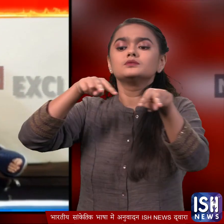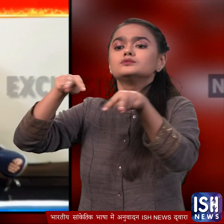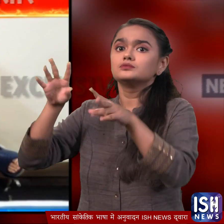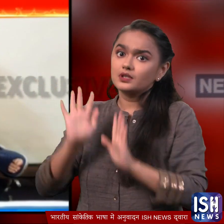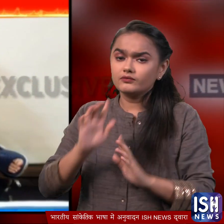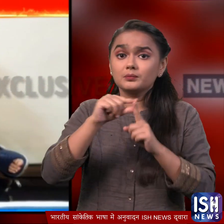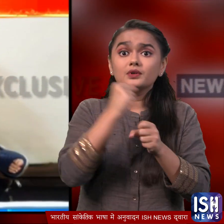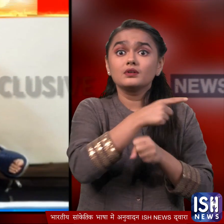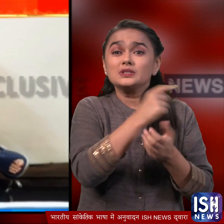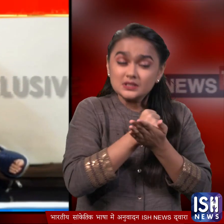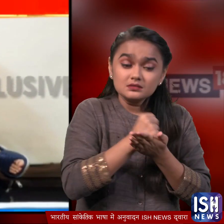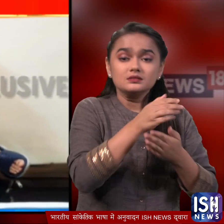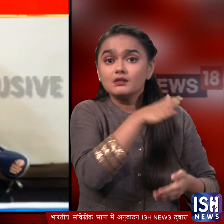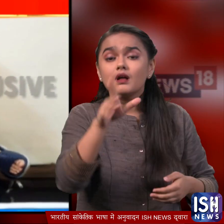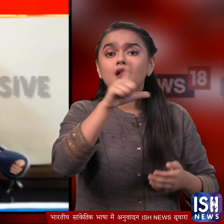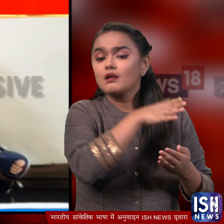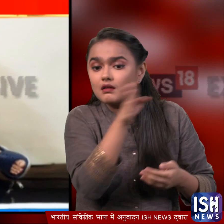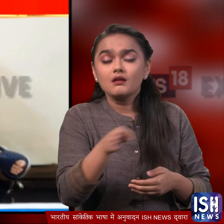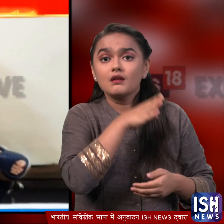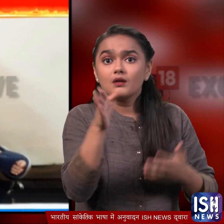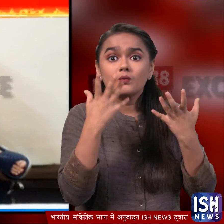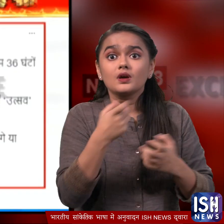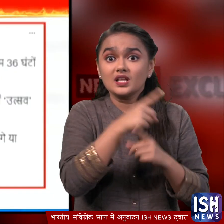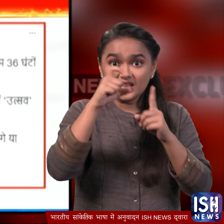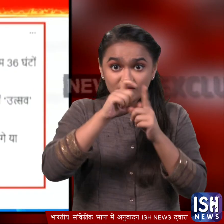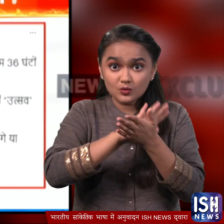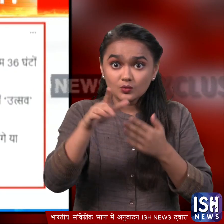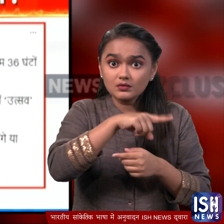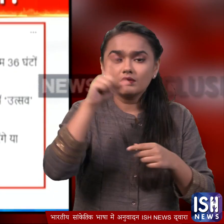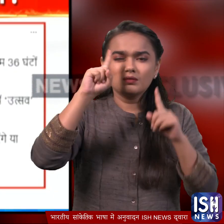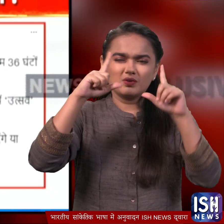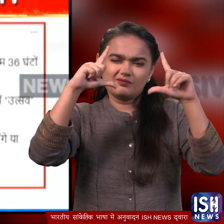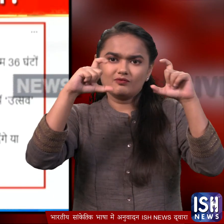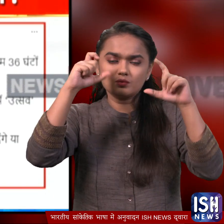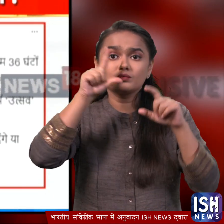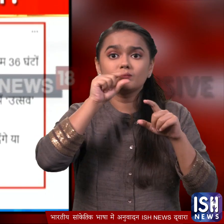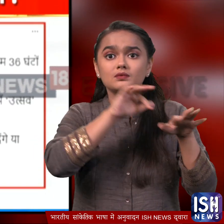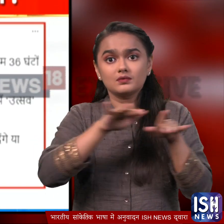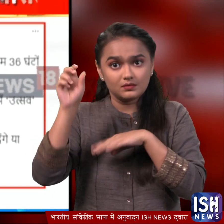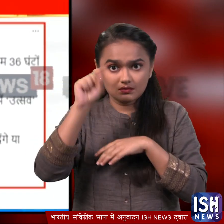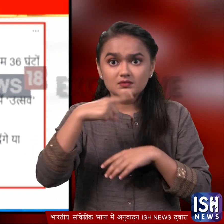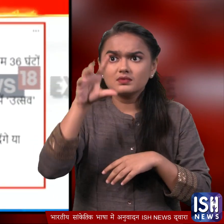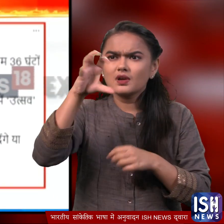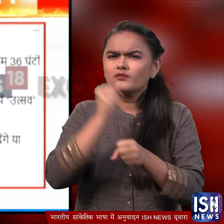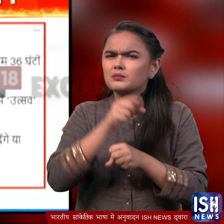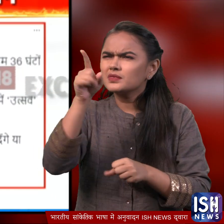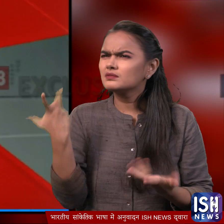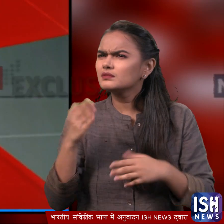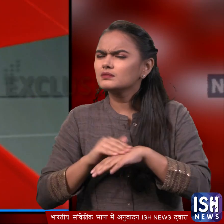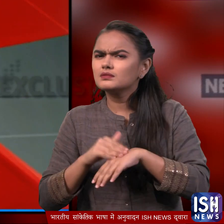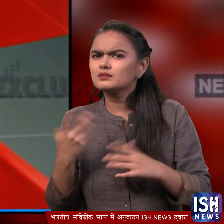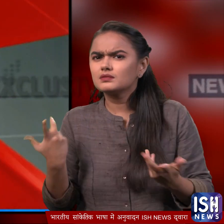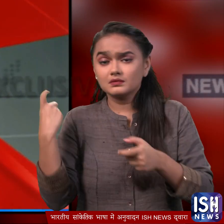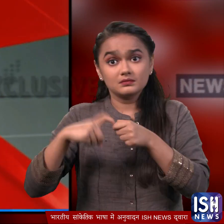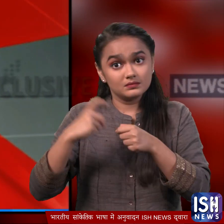के साथ लखीमपुर जाने की कोशिश करने वाले सांसद दीपेंद्र हुड्डा ने भी अपनी एक फोटो ट्वीट करते हुए राज्य सरकार के रवैये पर सवाल उठाए और